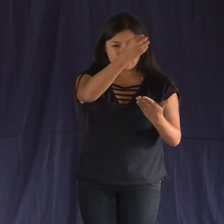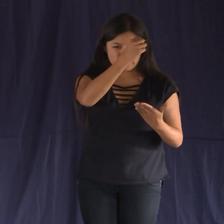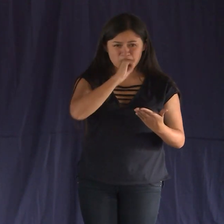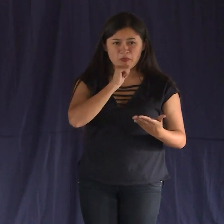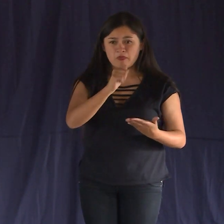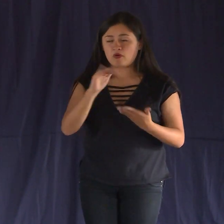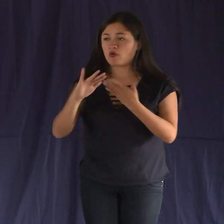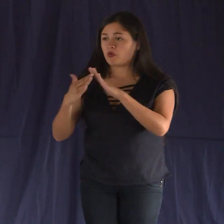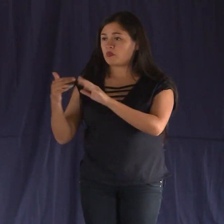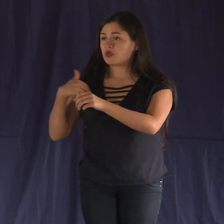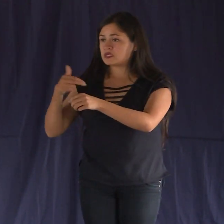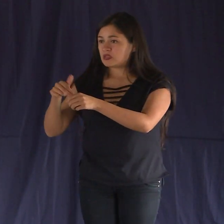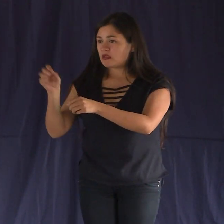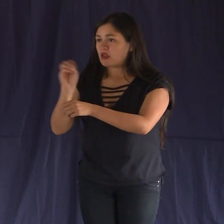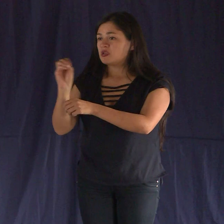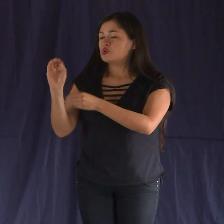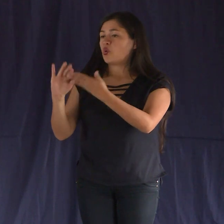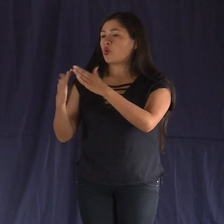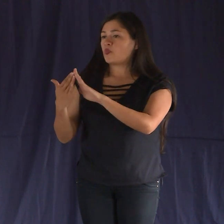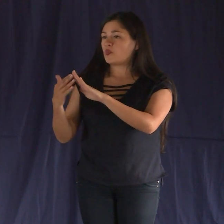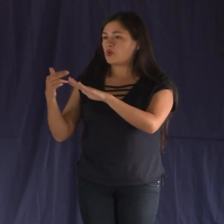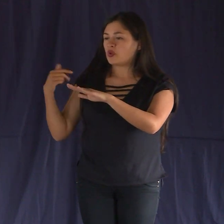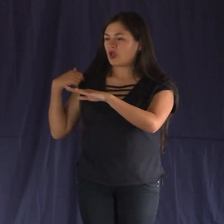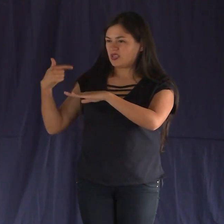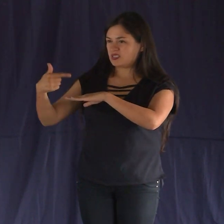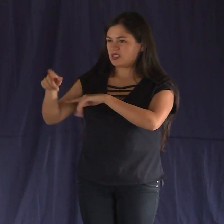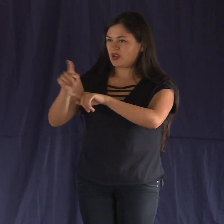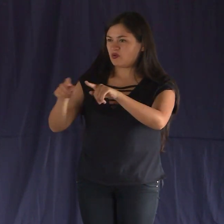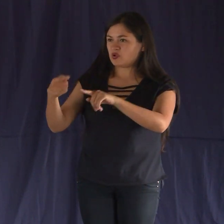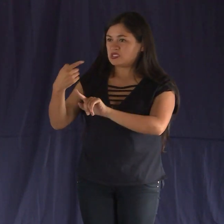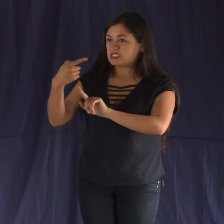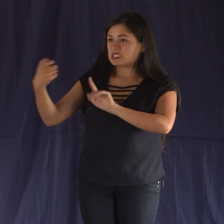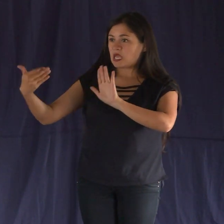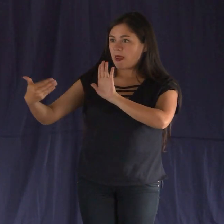las comunidades indígenas o las comunidades ancestrales